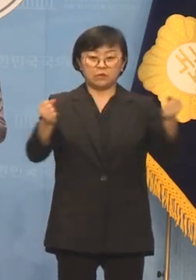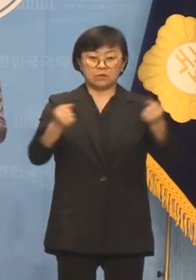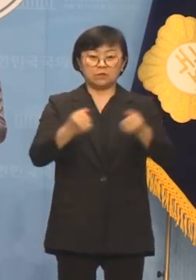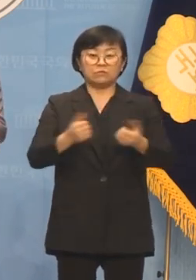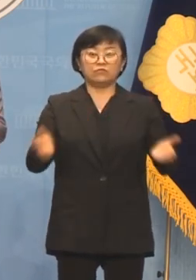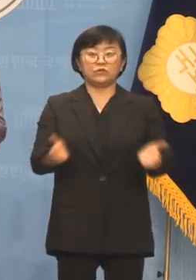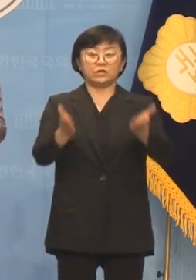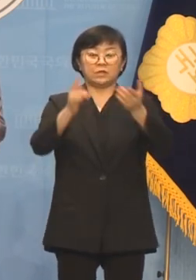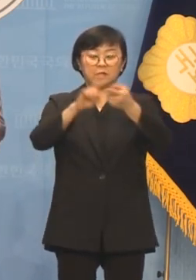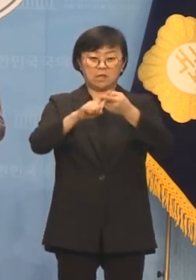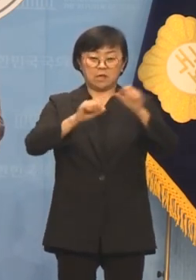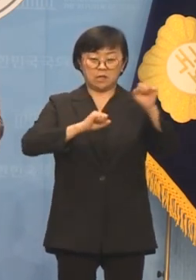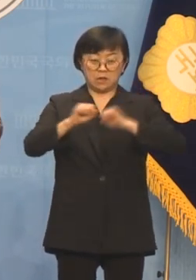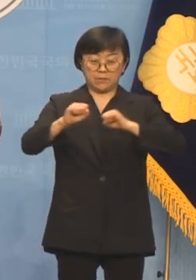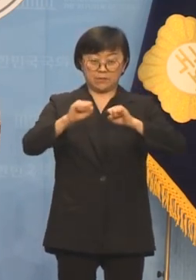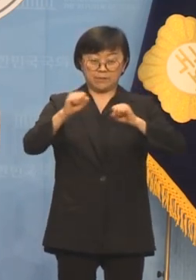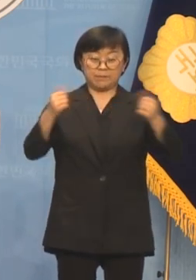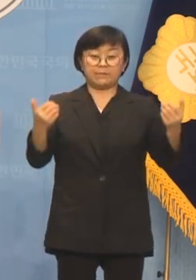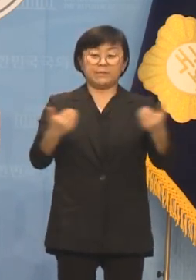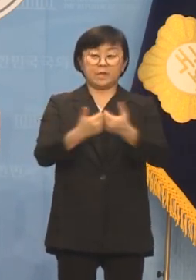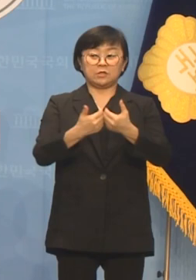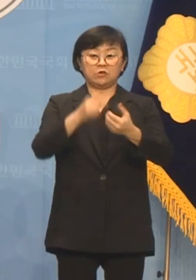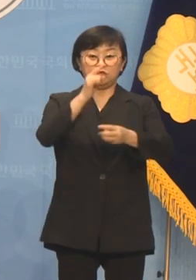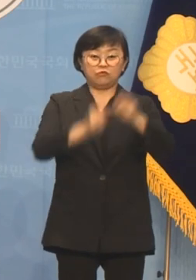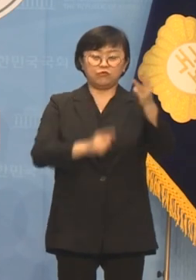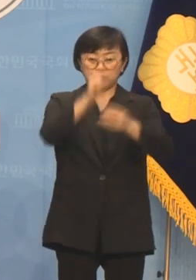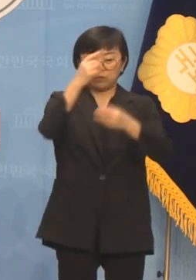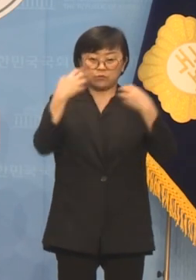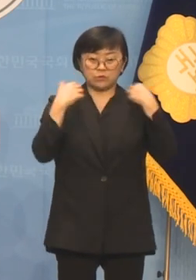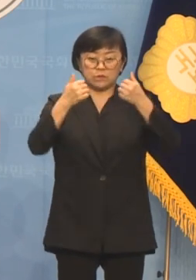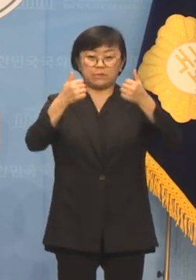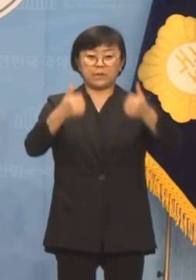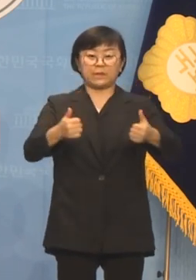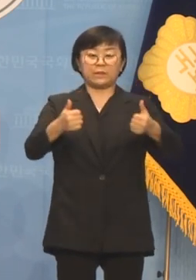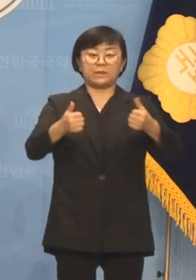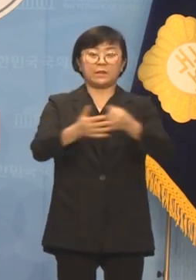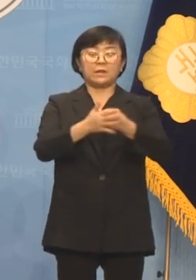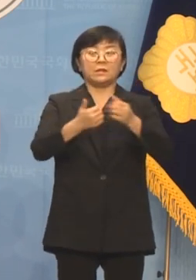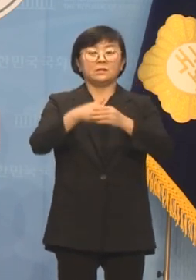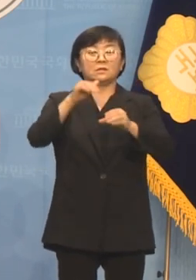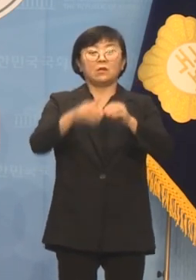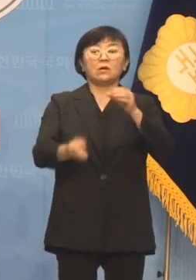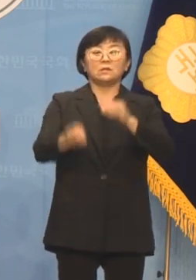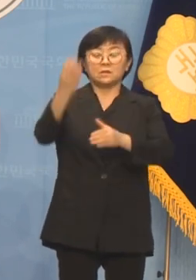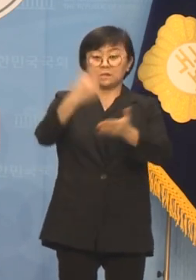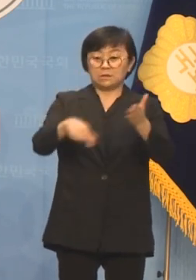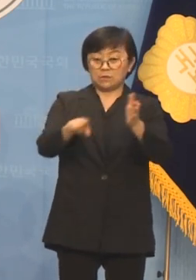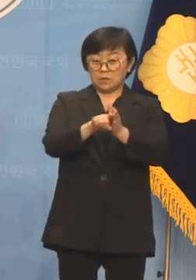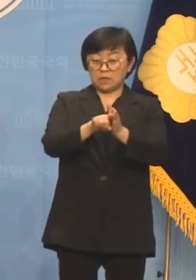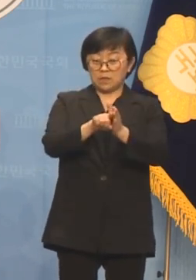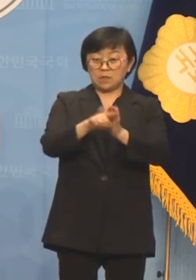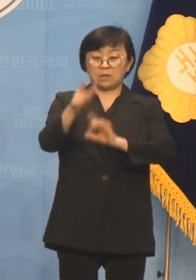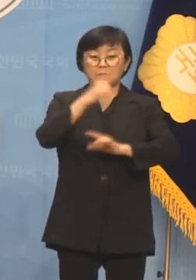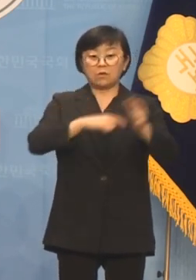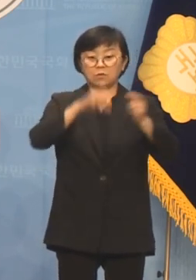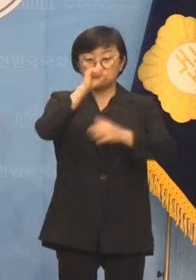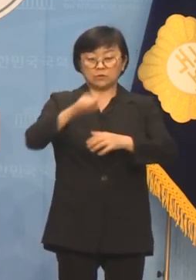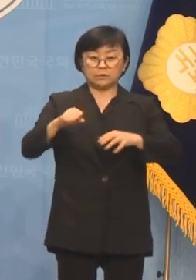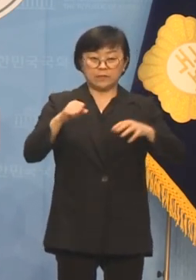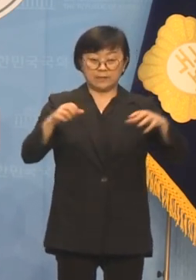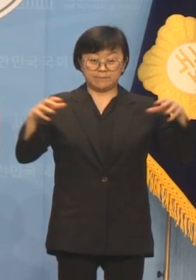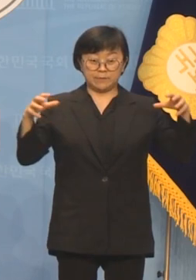부추기는 이 같은 행위에 맞서 윤석열 정권 심판, 총선 승리 대회를 위해 보다 더 하나 된